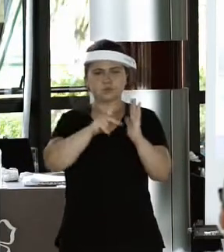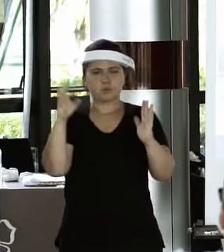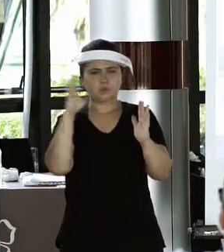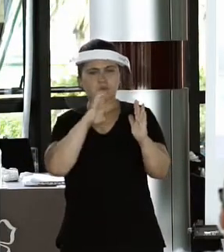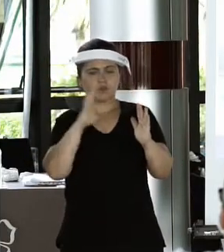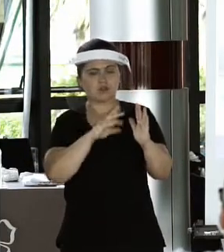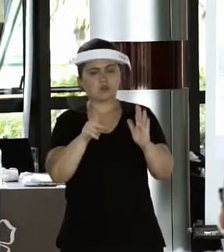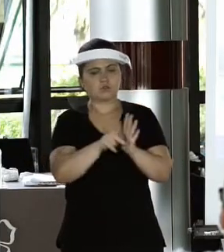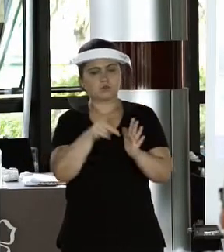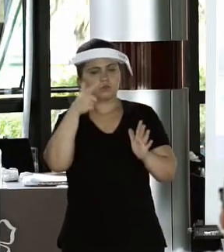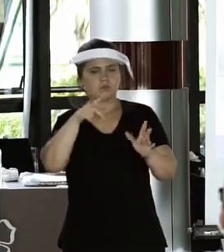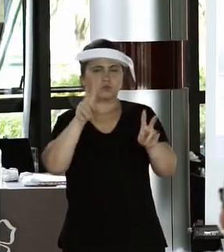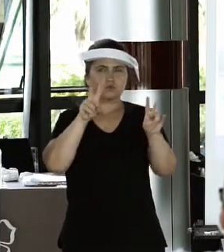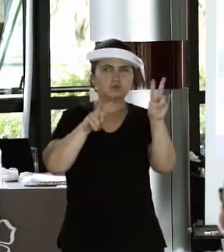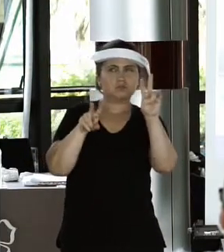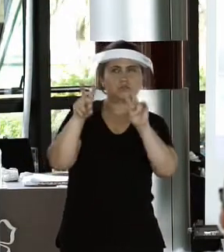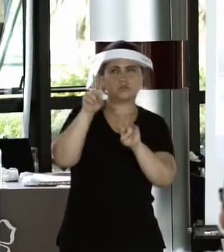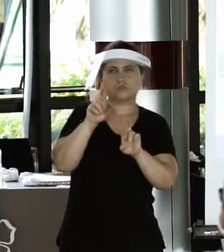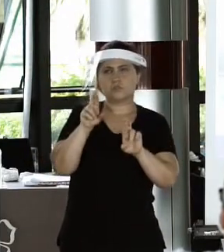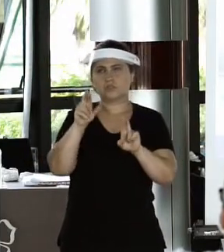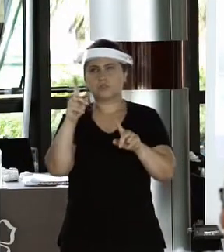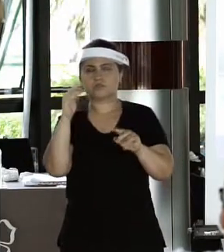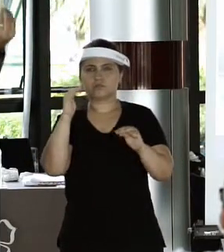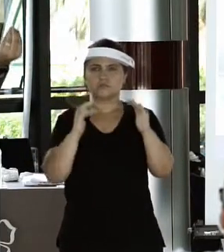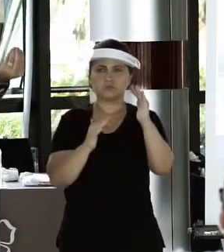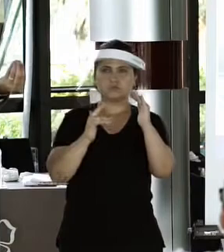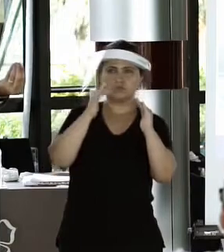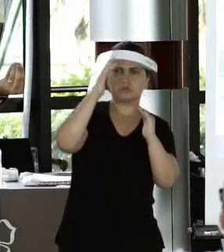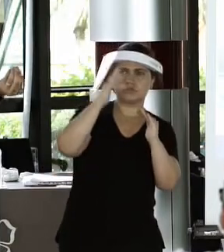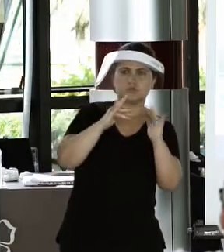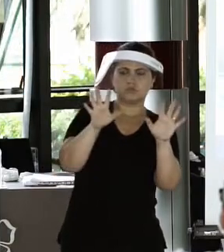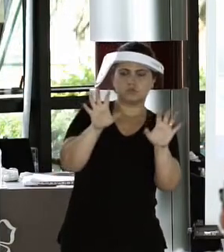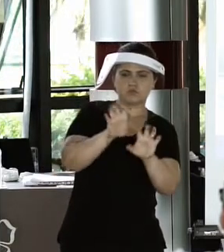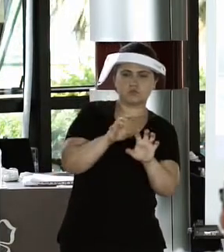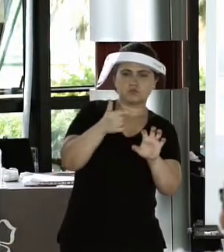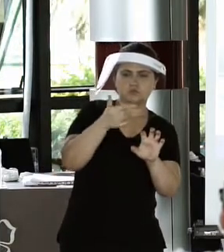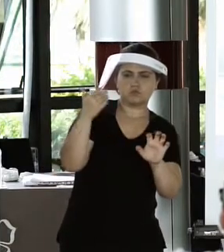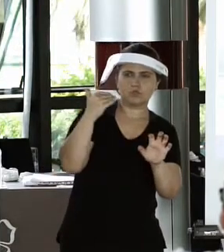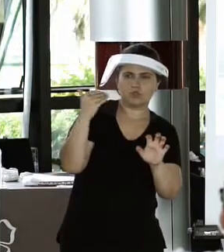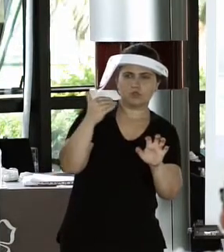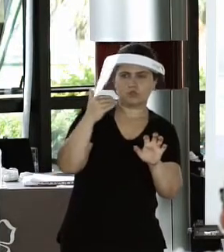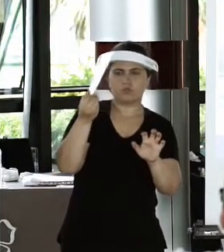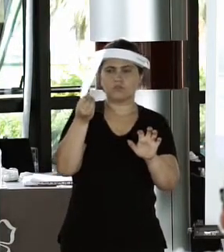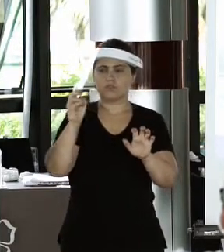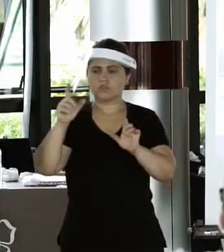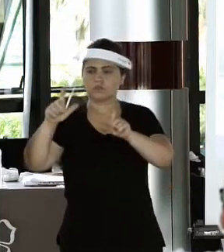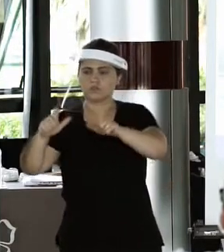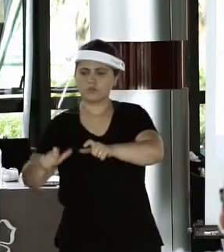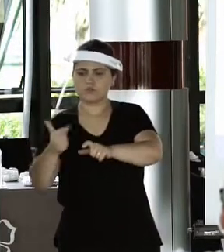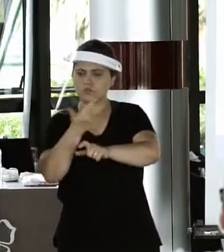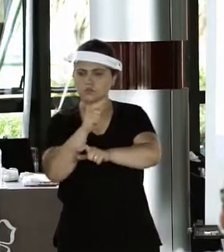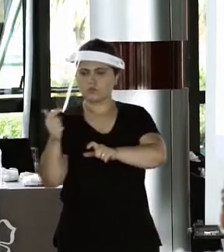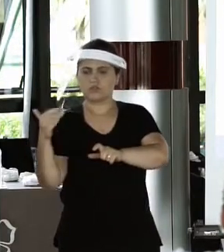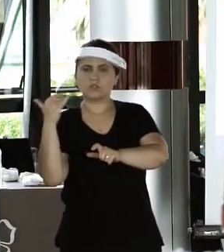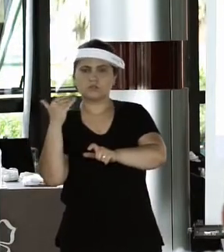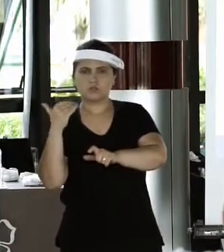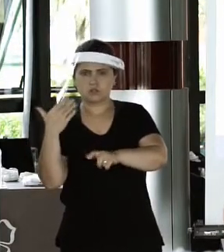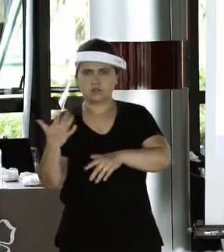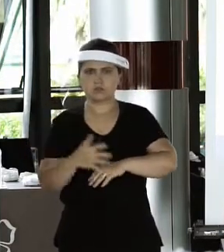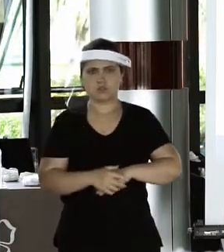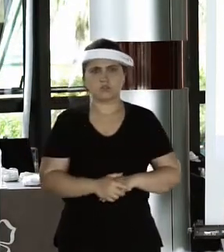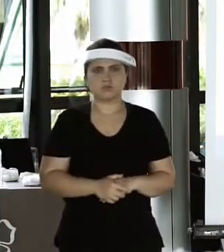para eu conseguir tentar ver algum diferencial térmico entre regiões com defeito e regiões sem defeito.